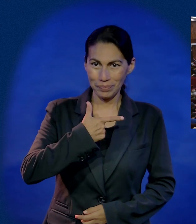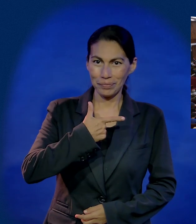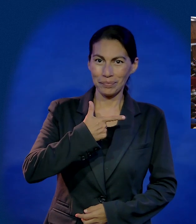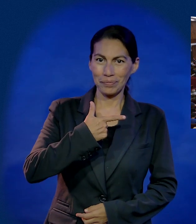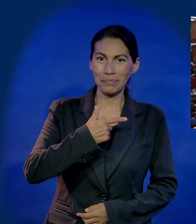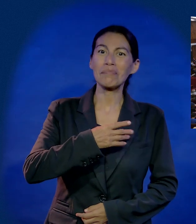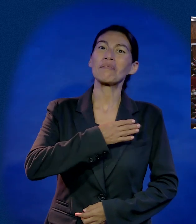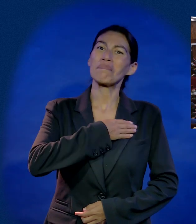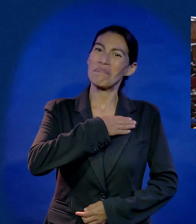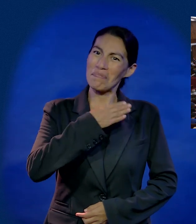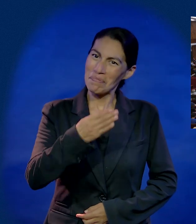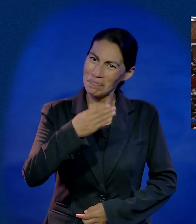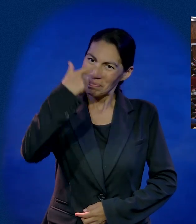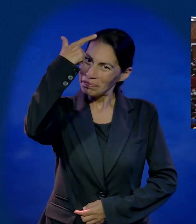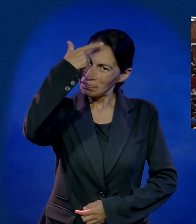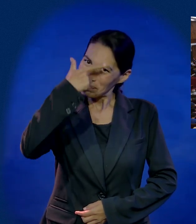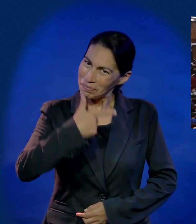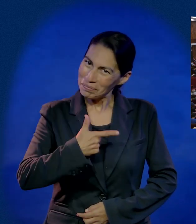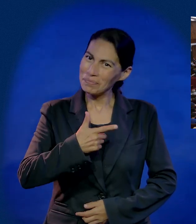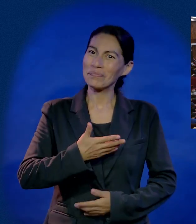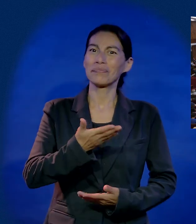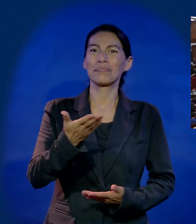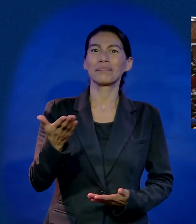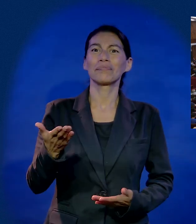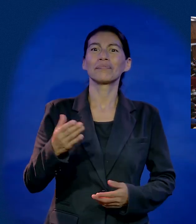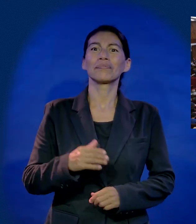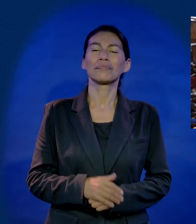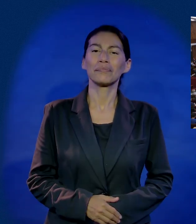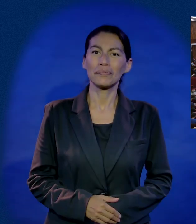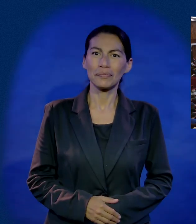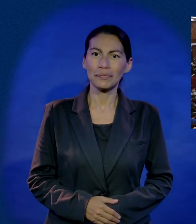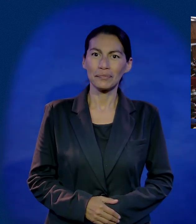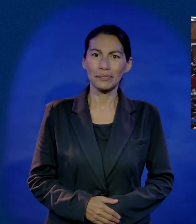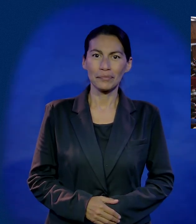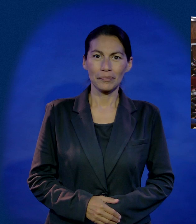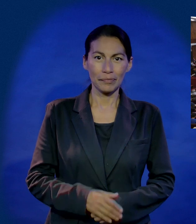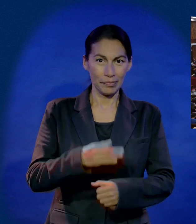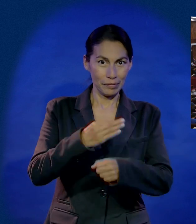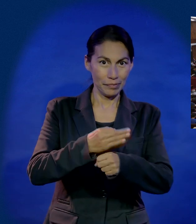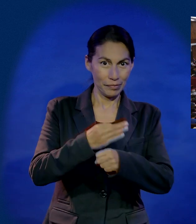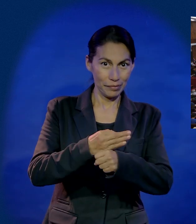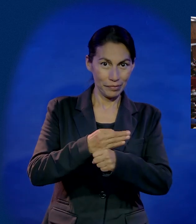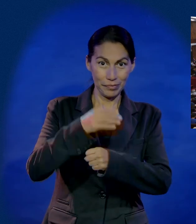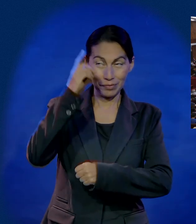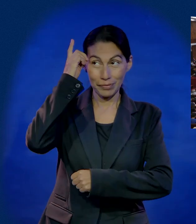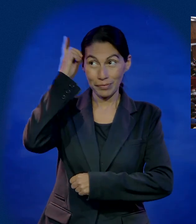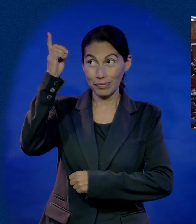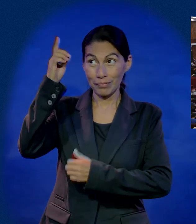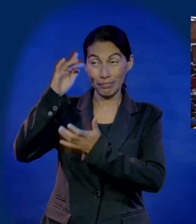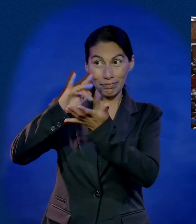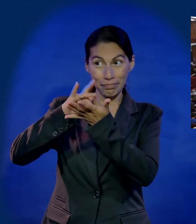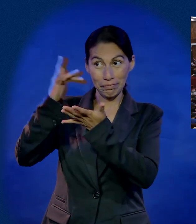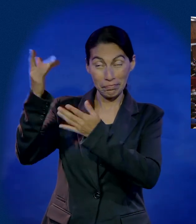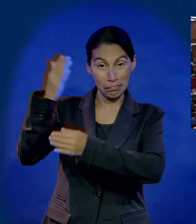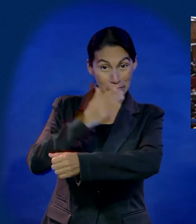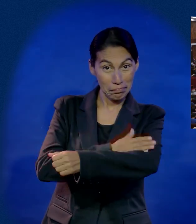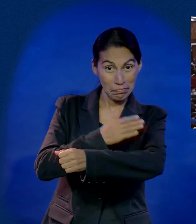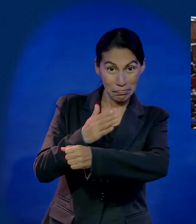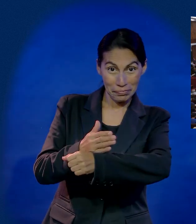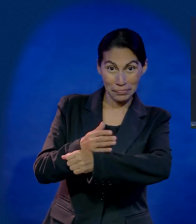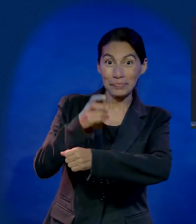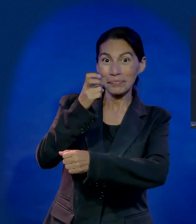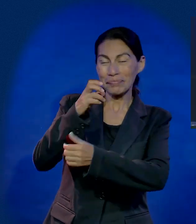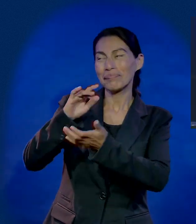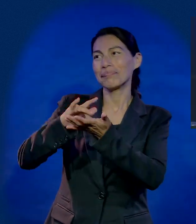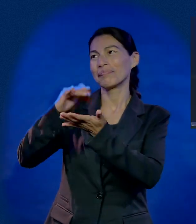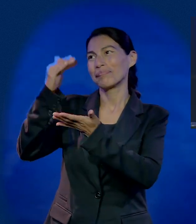Buenas noches. Muy buenas noches. Vamos a agradecer a Dios que ha estado con